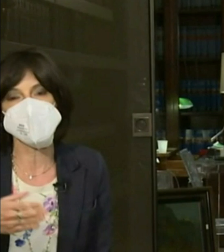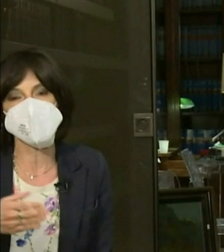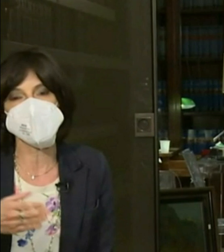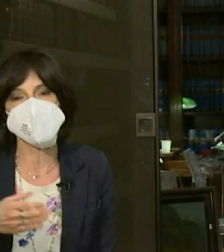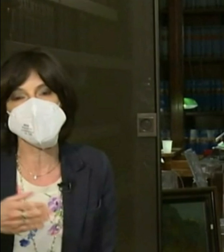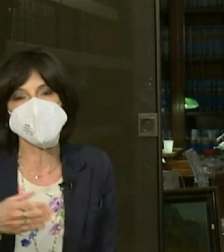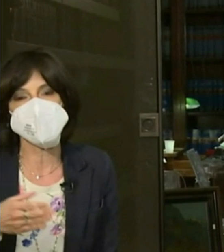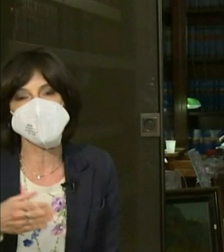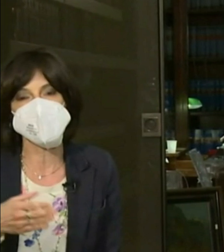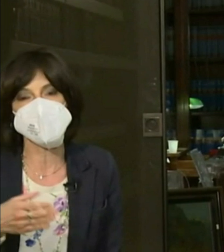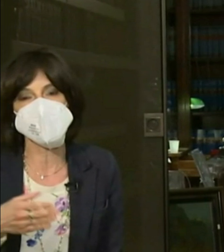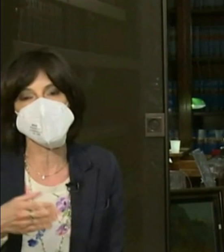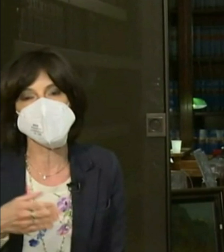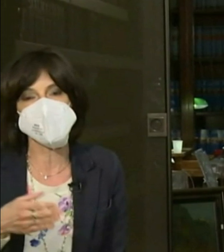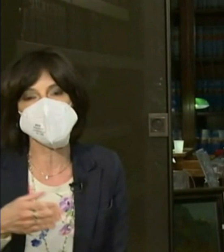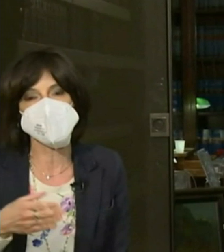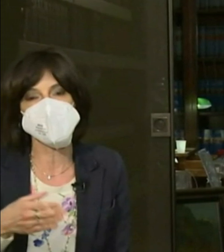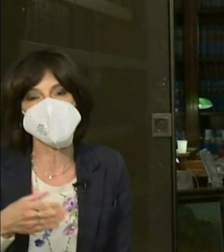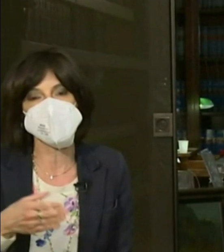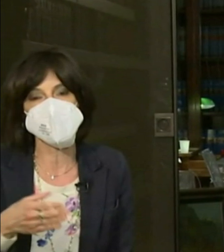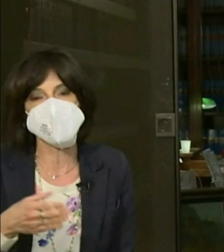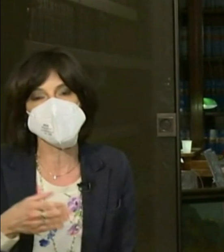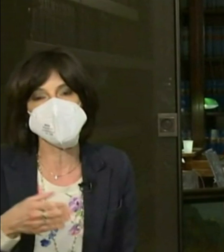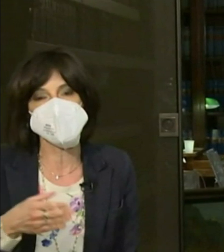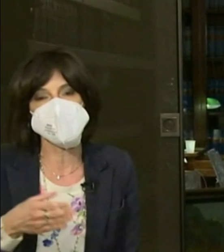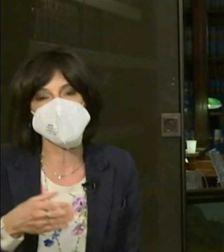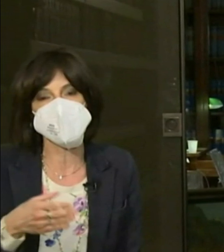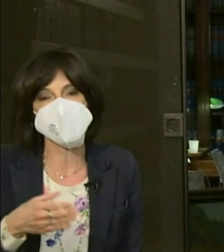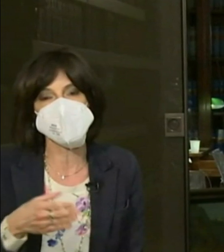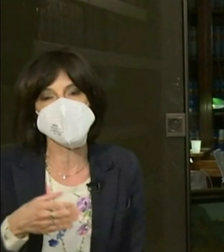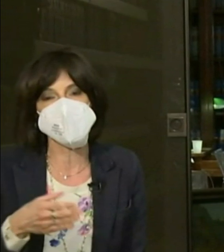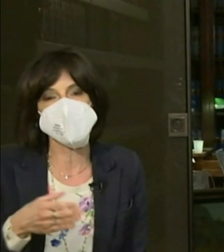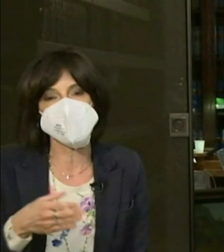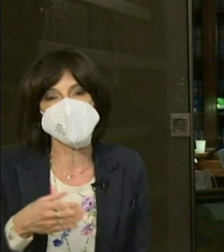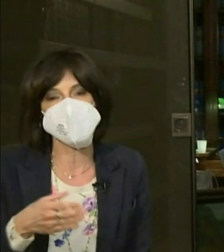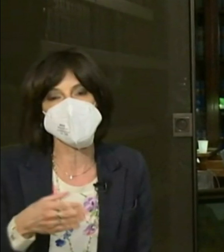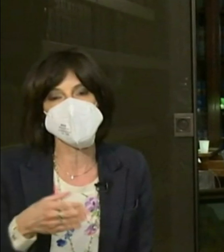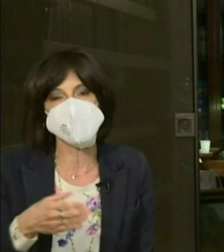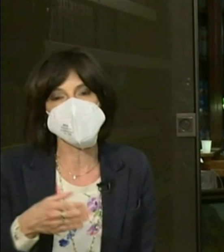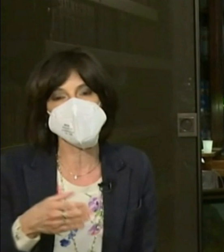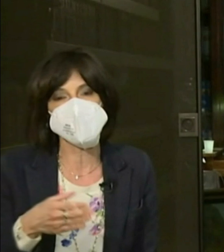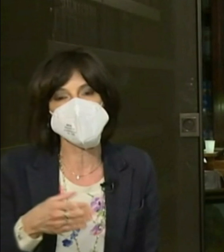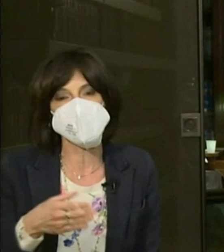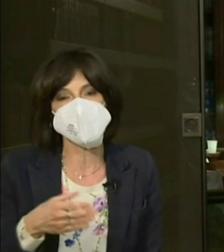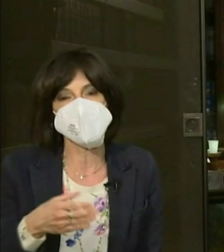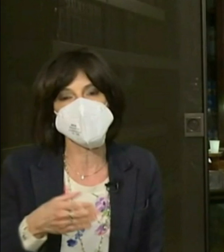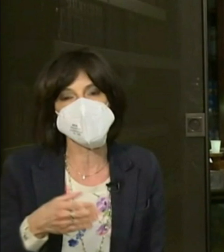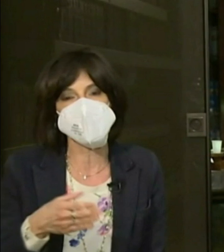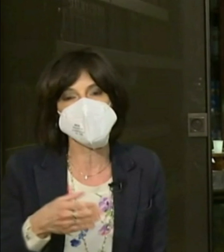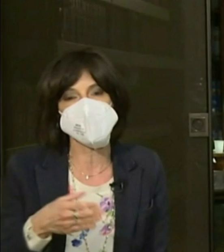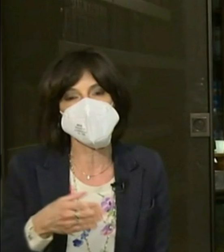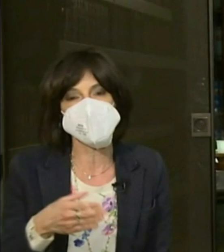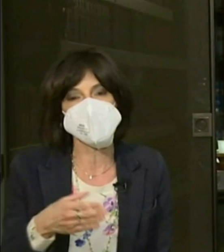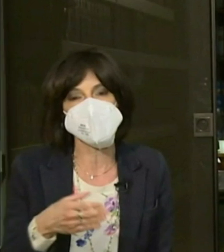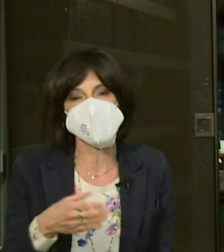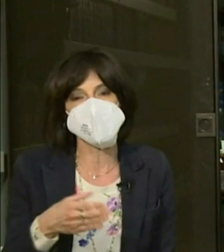dettagli che non erano stati mai rivelati pubblicamente. Ciò implicherebbe una certa credibilità da parte dell'anonimo che l'ha